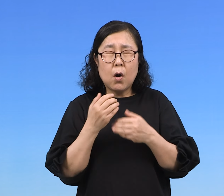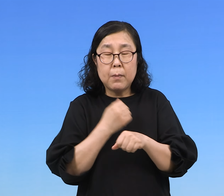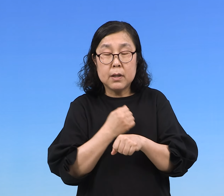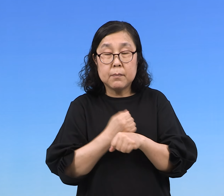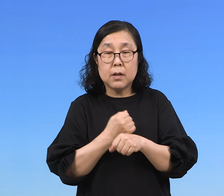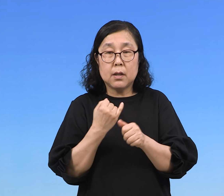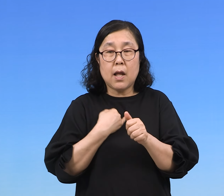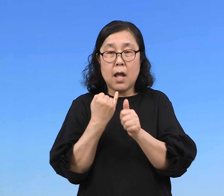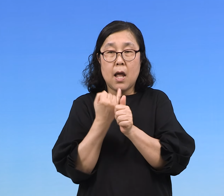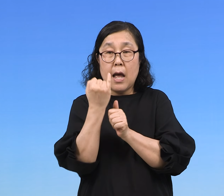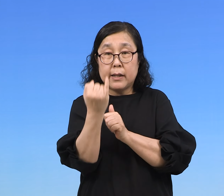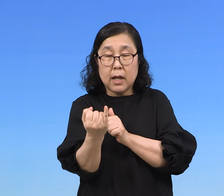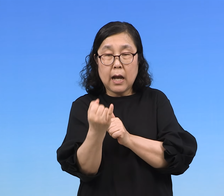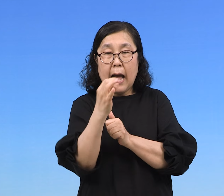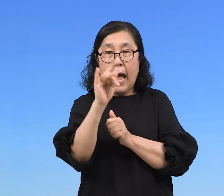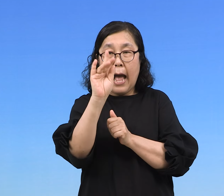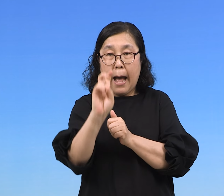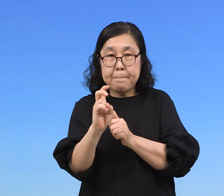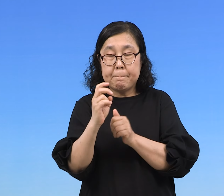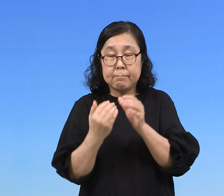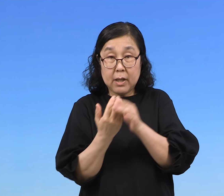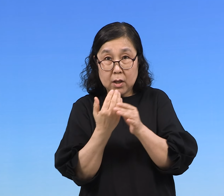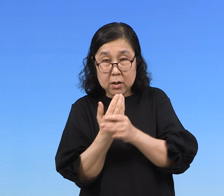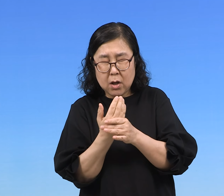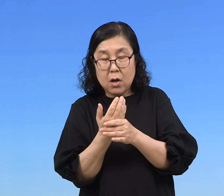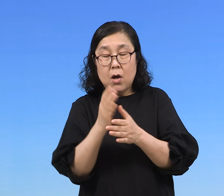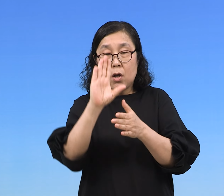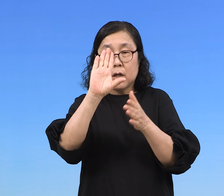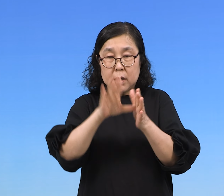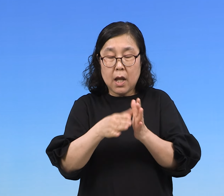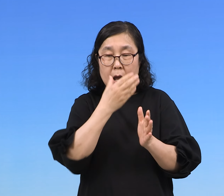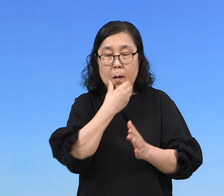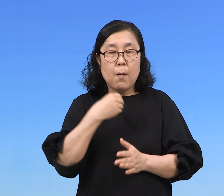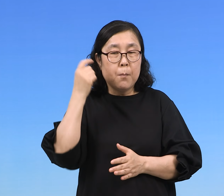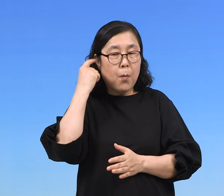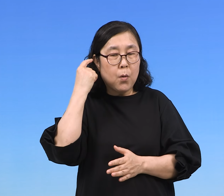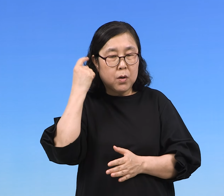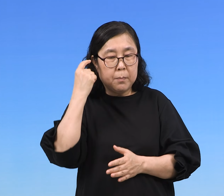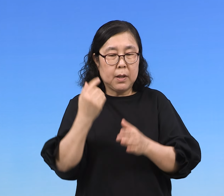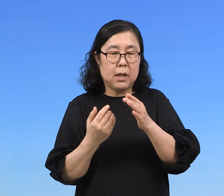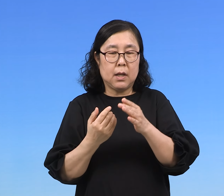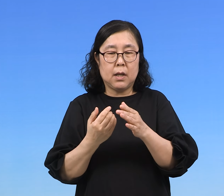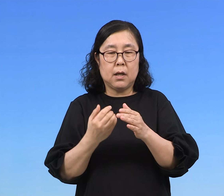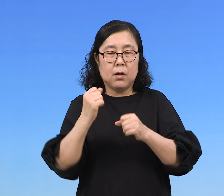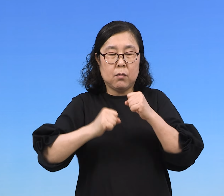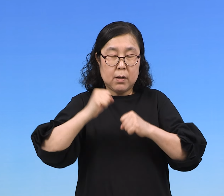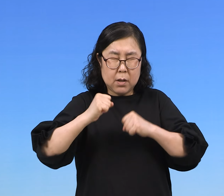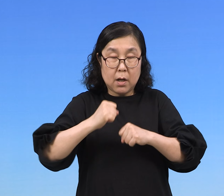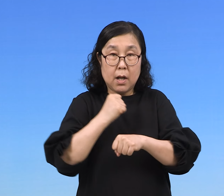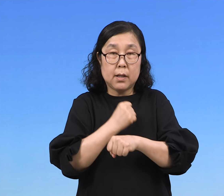건강을 잃었습니다. 그때 복음이 작동이 돼야 되고 부활하신 주님의 능력이 작동이 돼야 되고 슬픔이